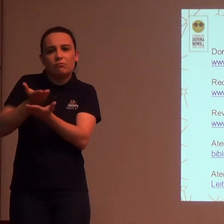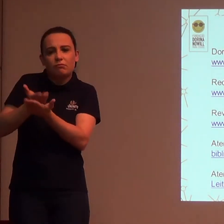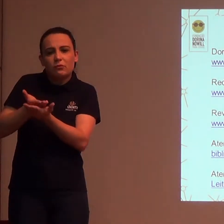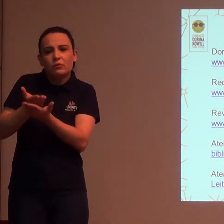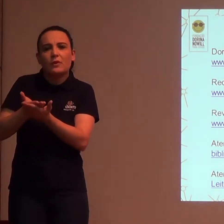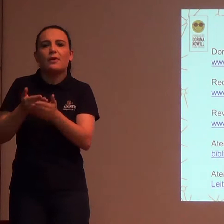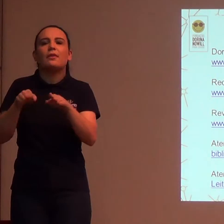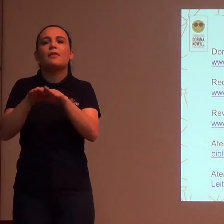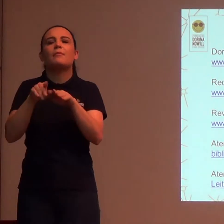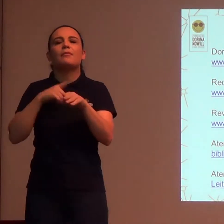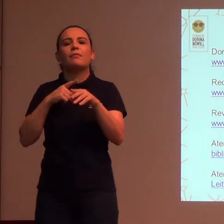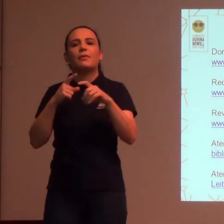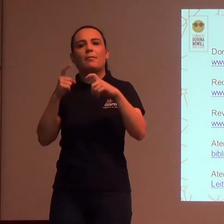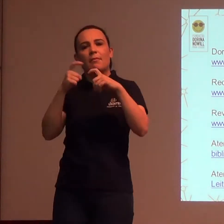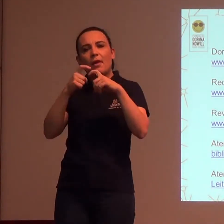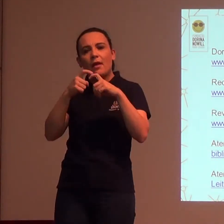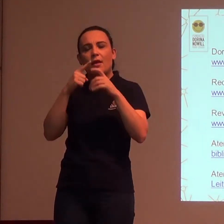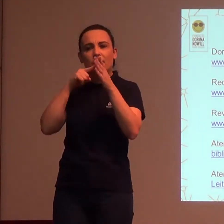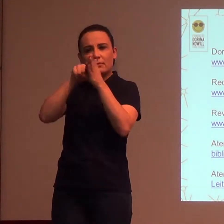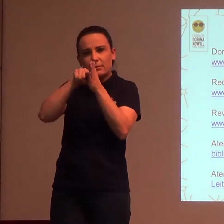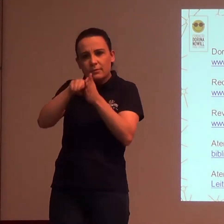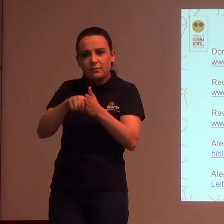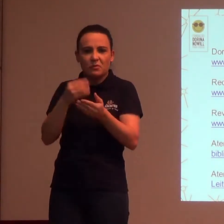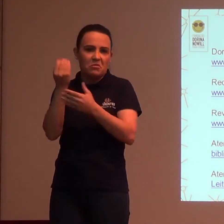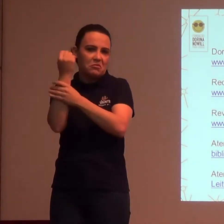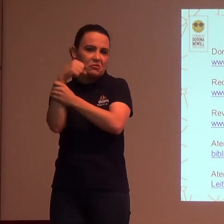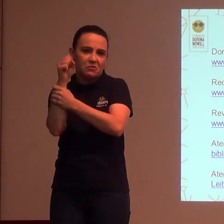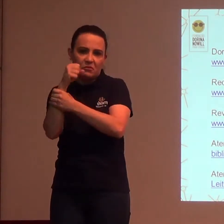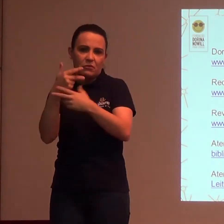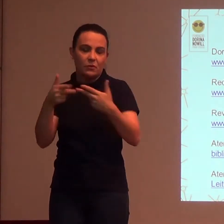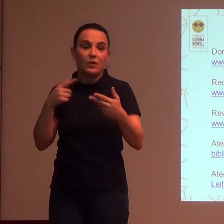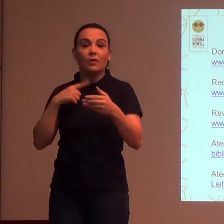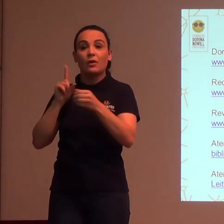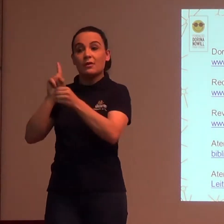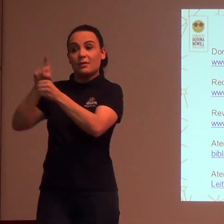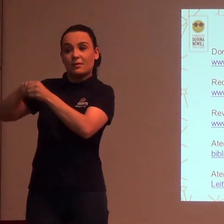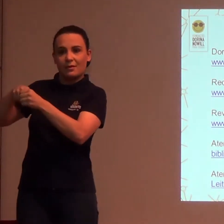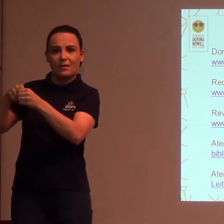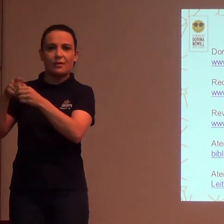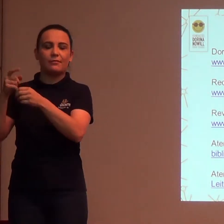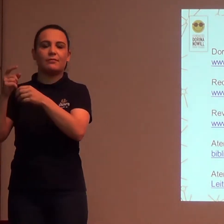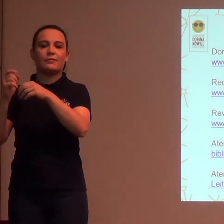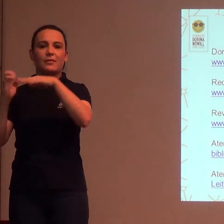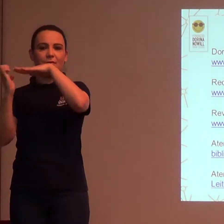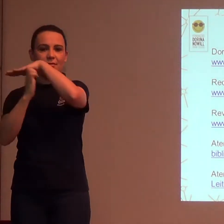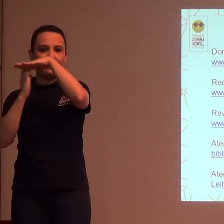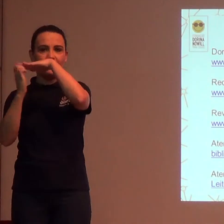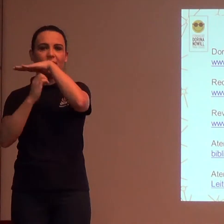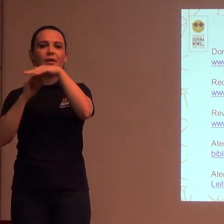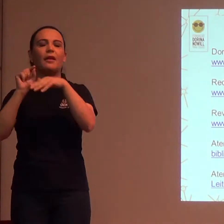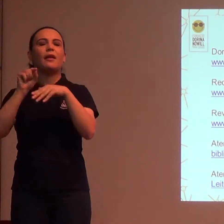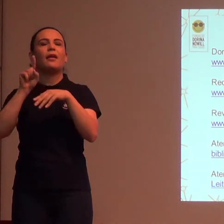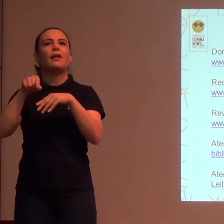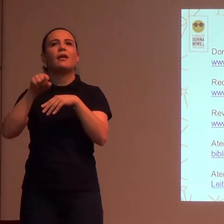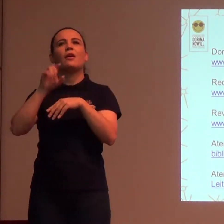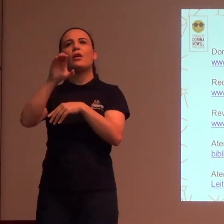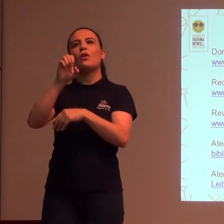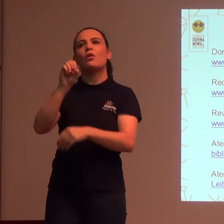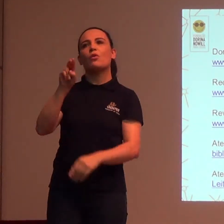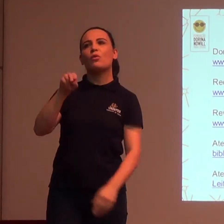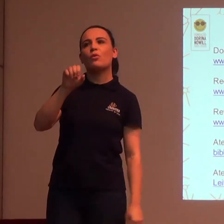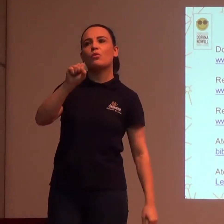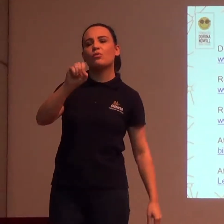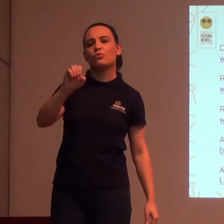agora a gente se associou a uma outra empresa e montamos o Consolidar Dorina. Então, é uma